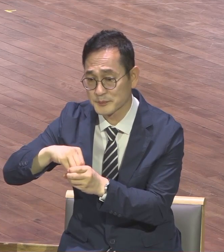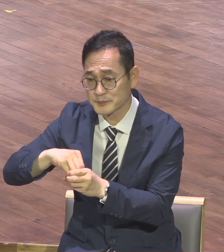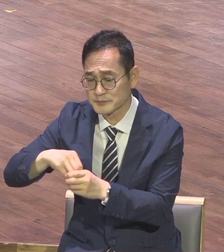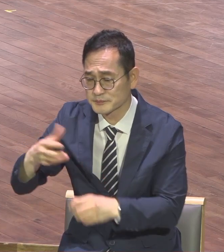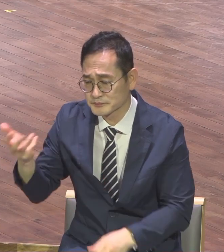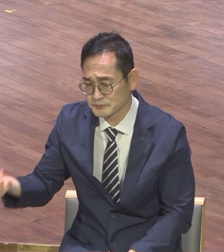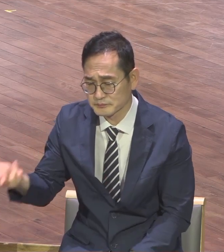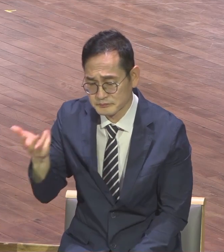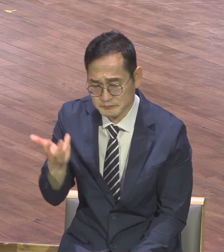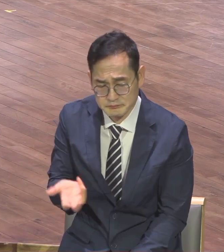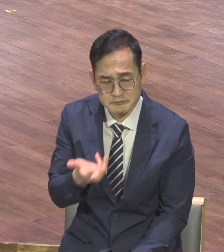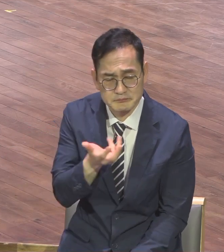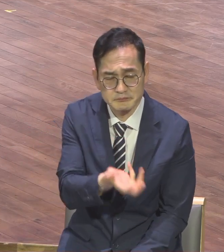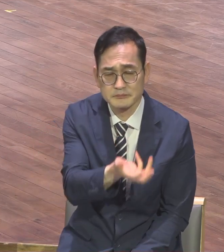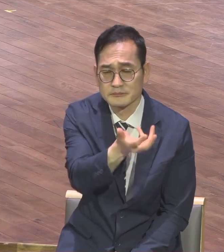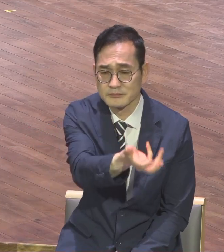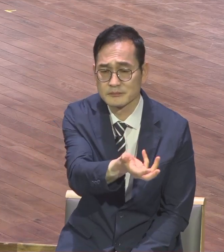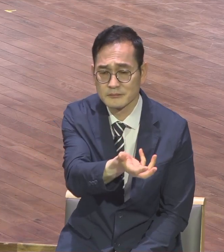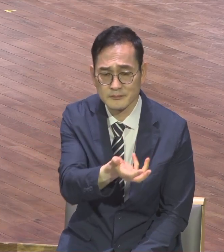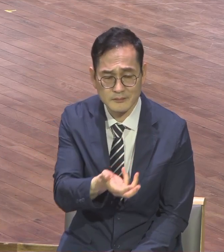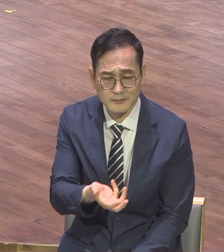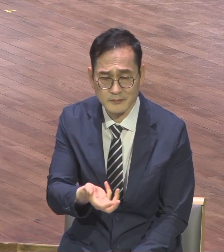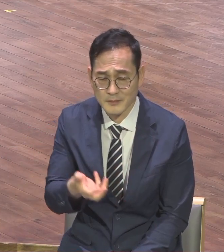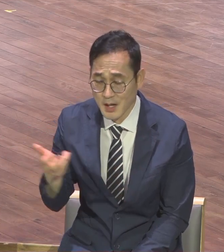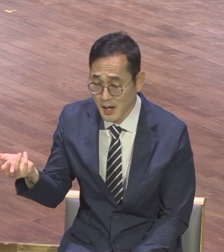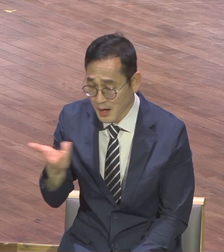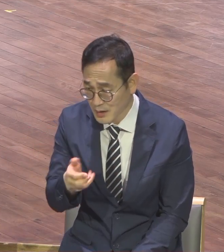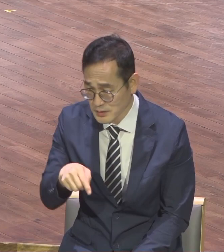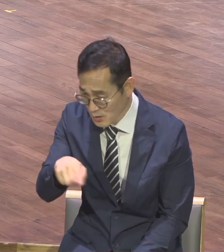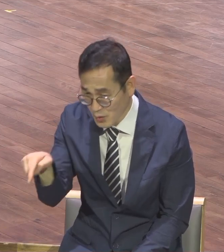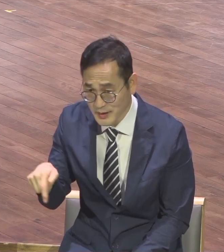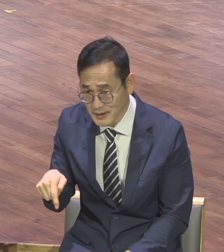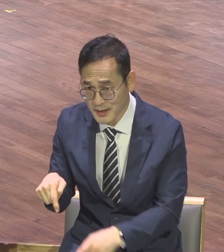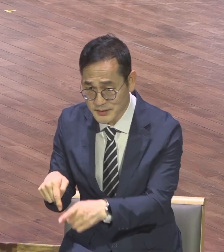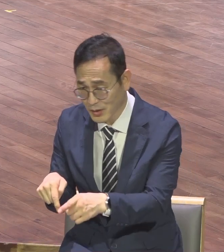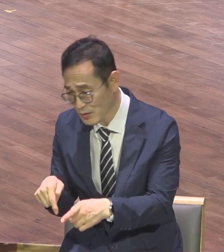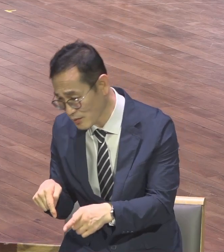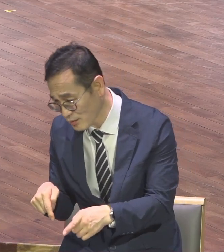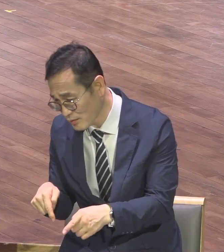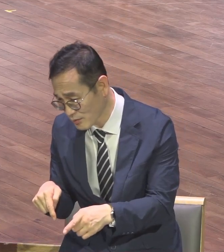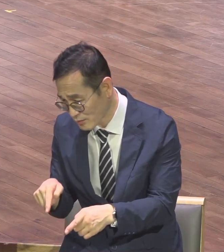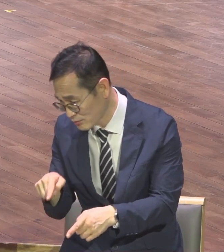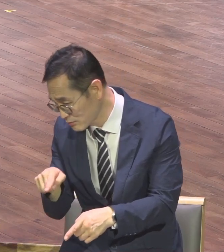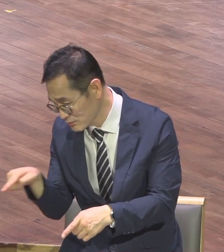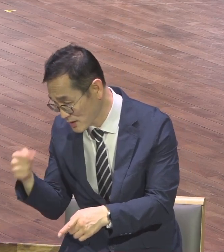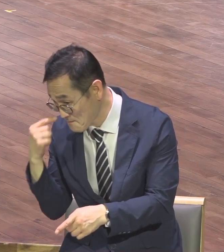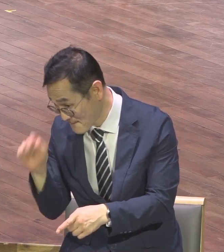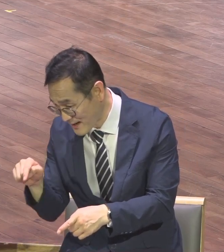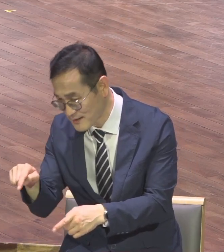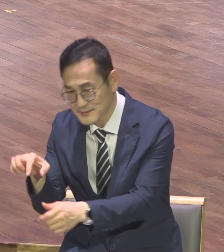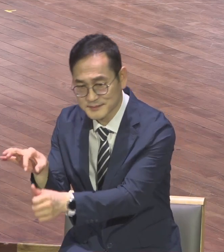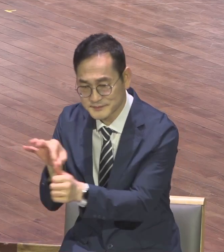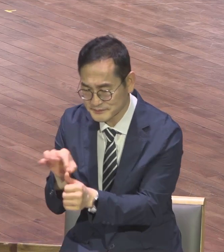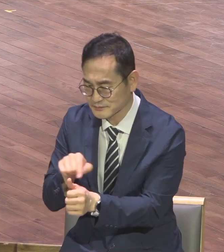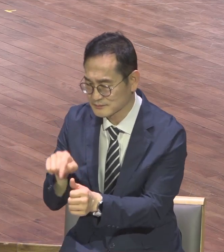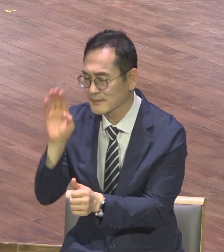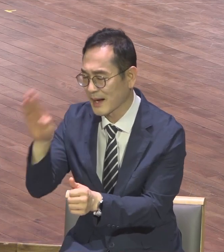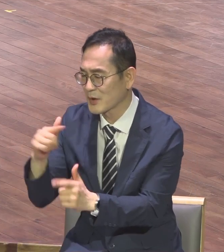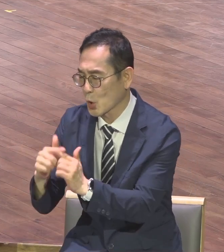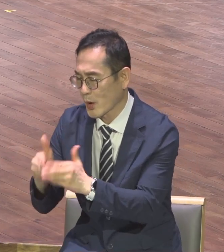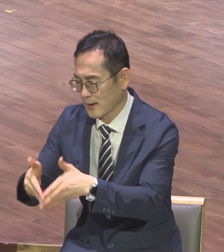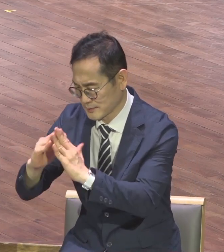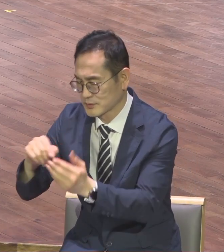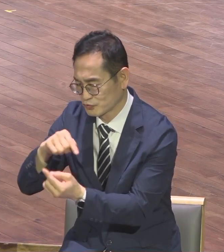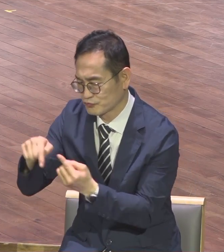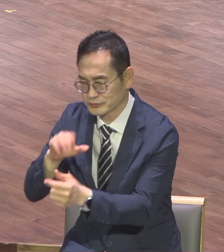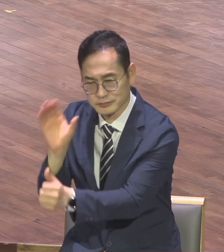갔다 저기 갔다가 아니라 가는 곳마다 망대를 확실하게 세우기 위해서 지금 이 예언 망대를 그래야 우리가 지속적으로 도와줄 수 있는